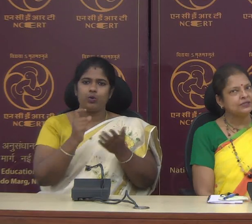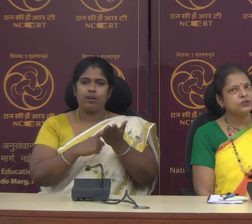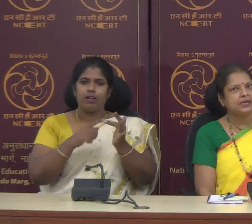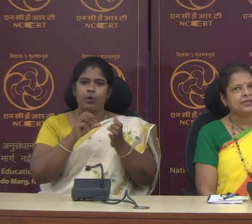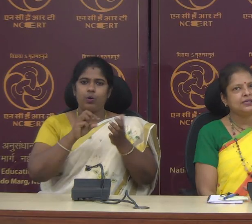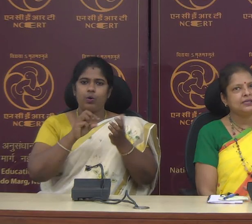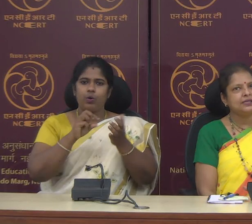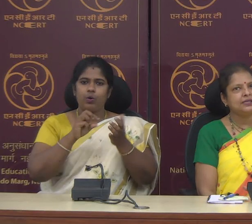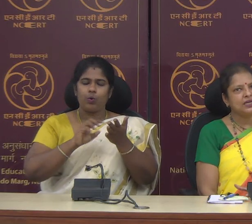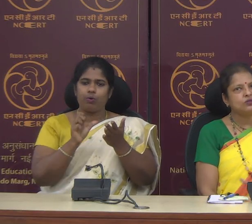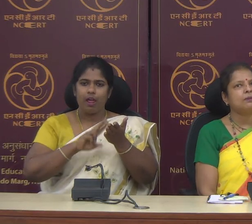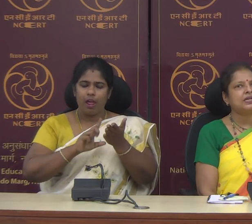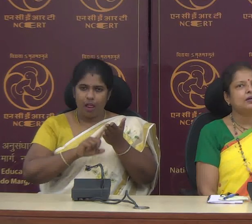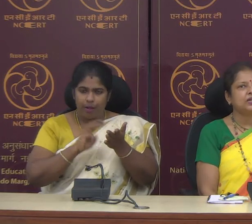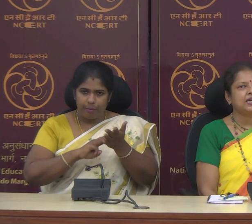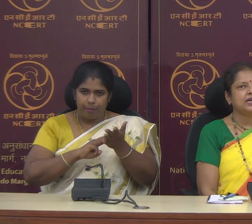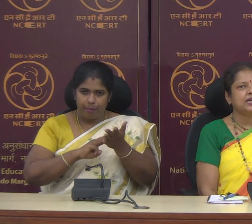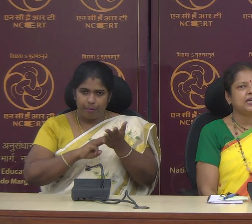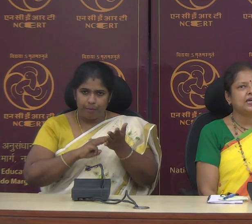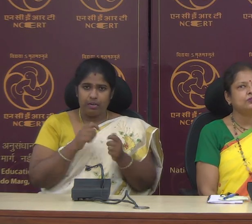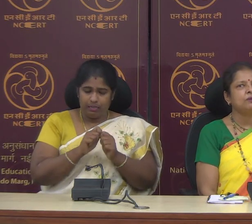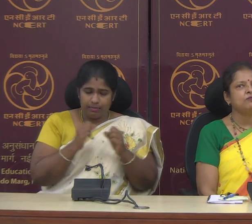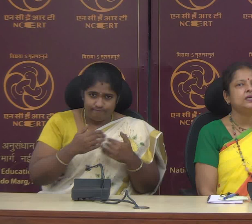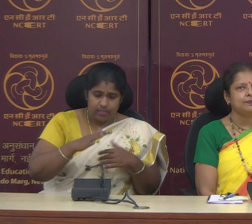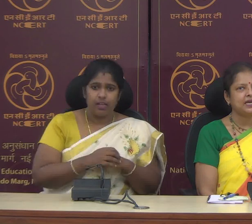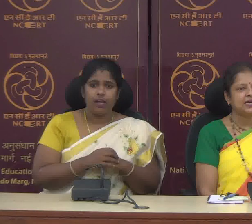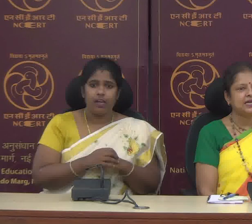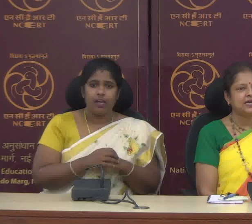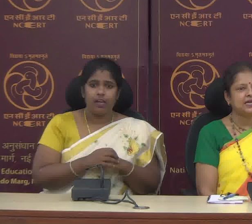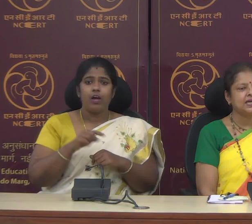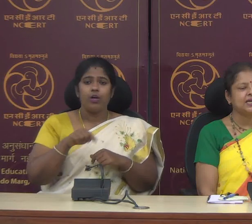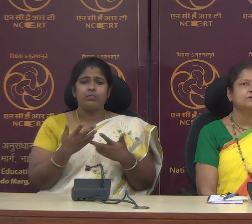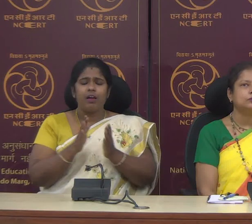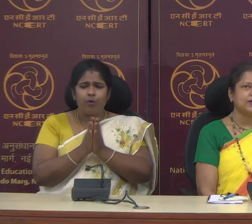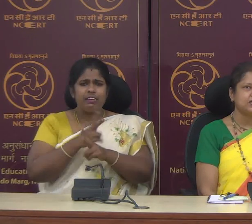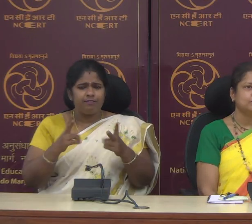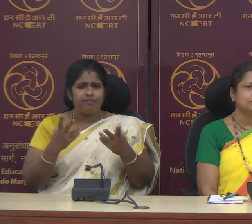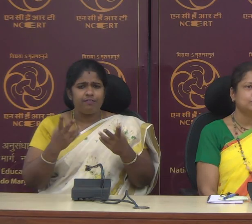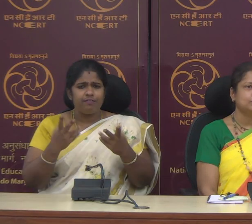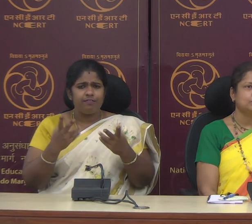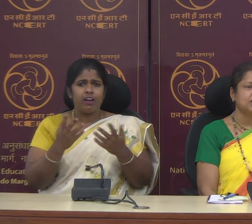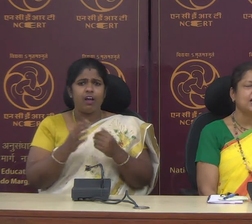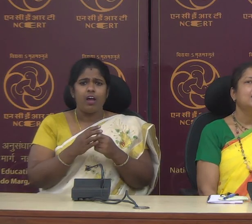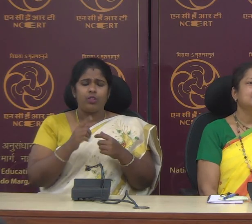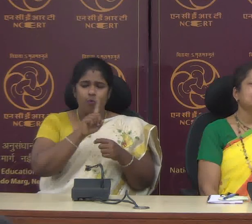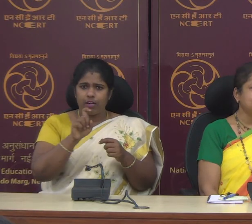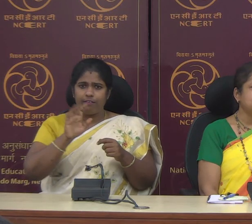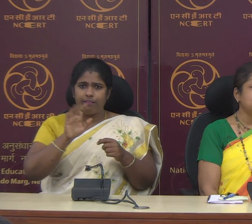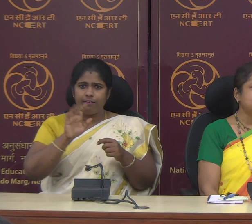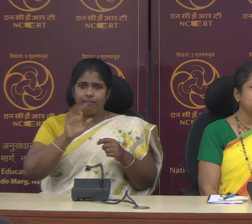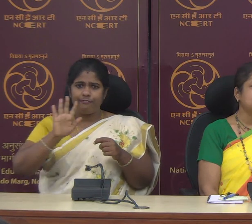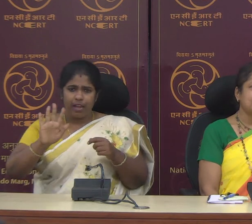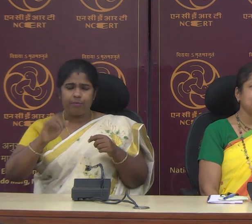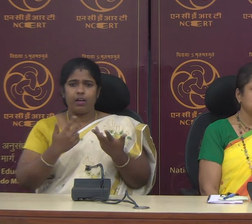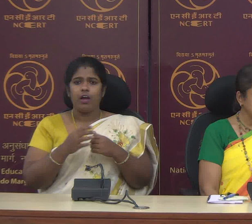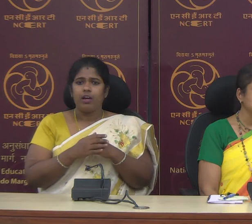नई टेक्स्ट बुक्स बनेंगी तो ये जो हमारा अनुभव रहेगा जो हमें फील्ड से मिलेगा कि क्लास 1-5 की टेक्स्ट बुक का क्या